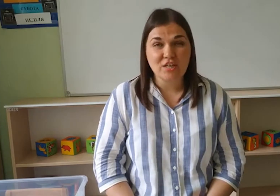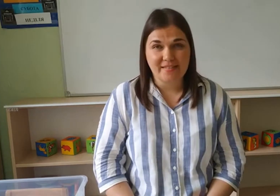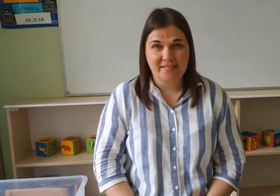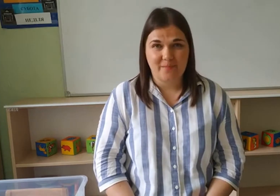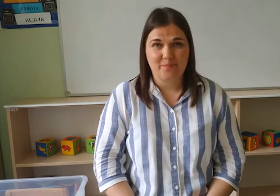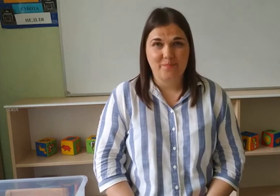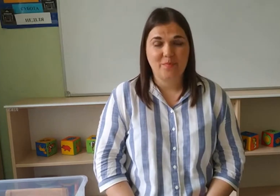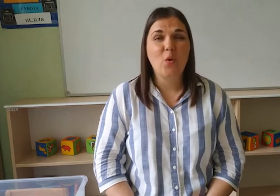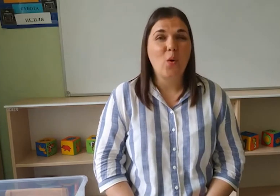жести. Отже,